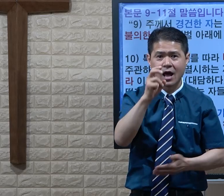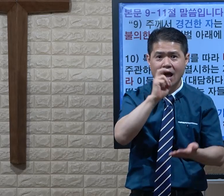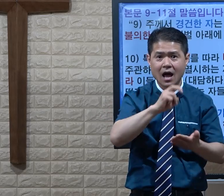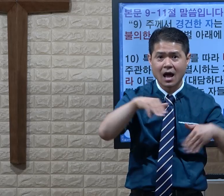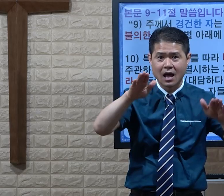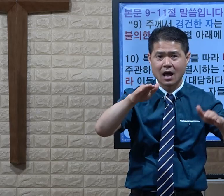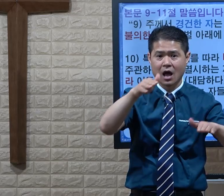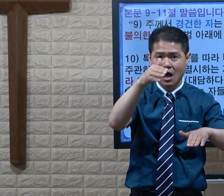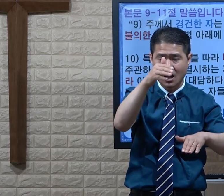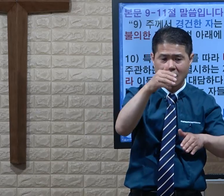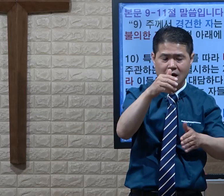미가엘이라는